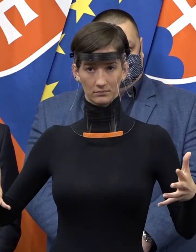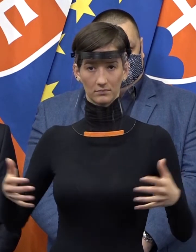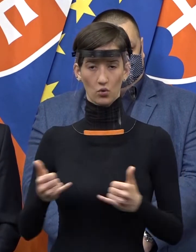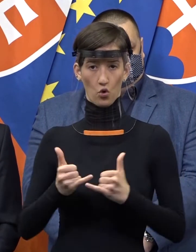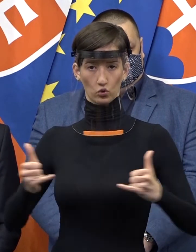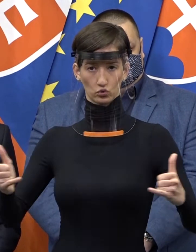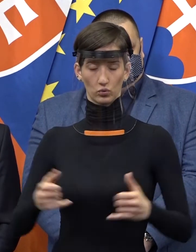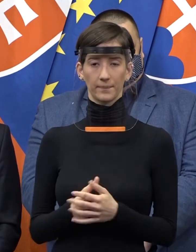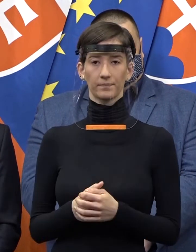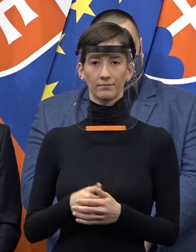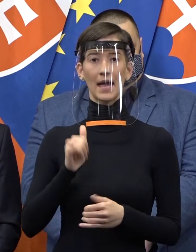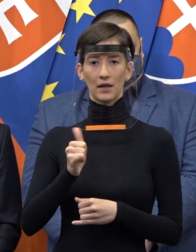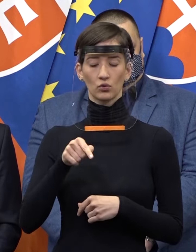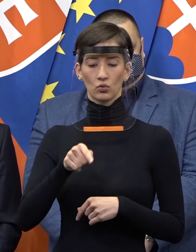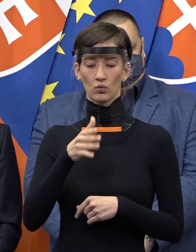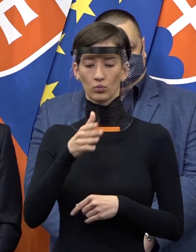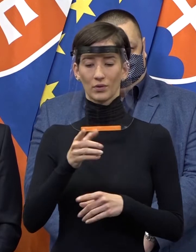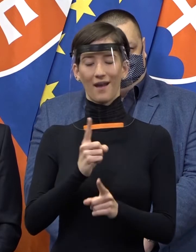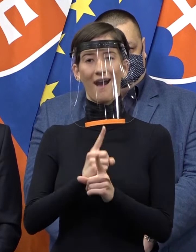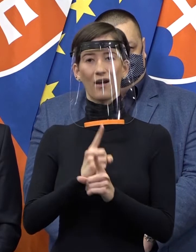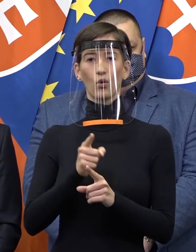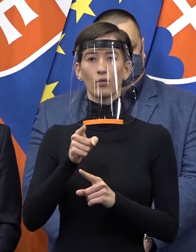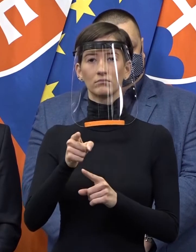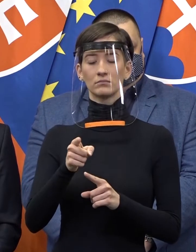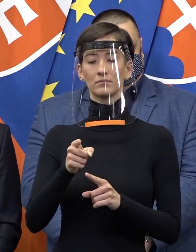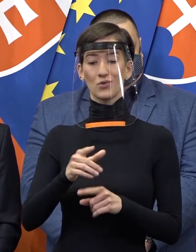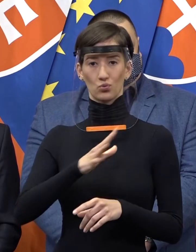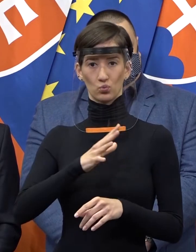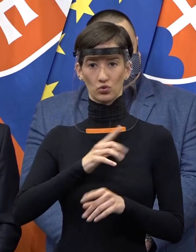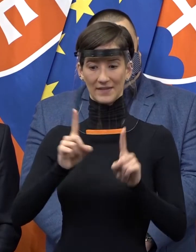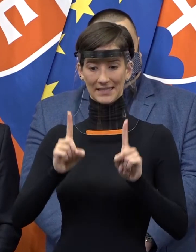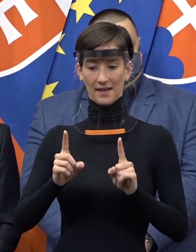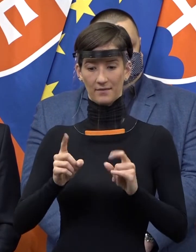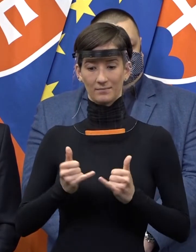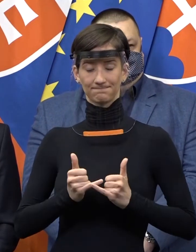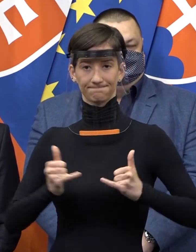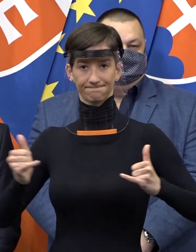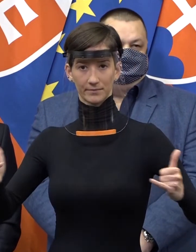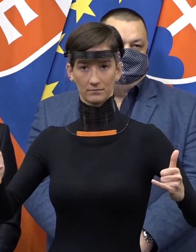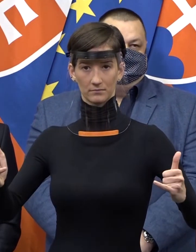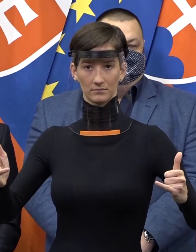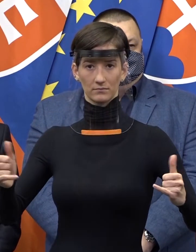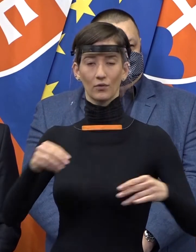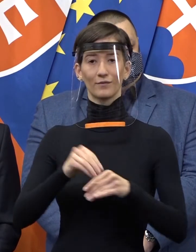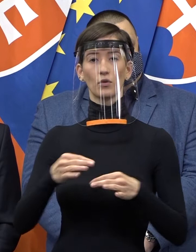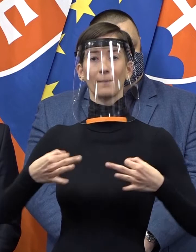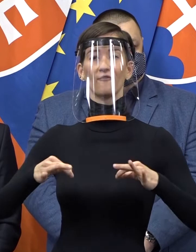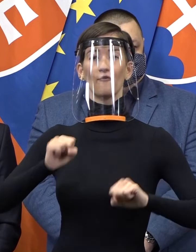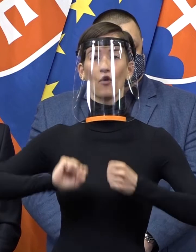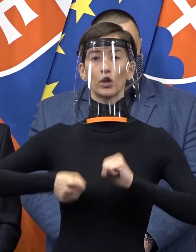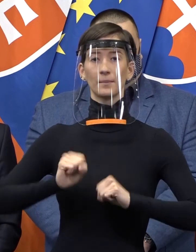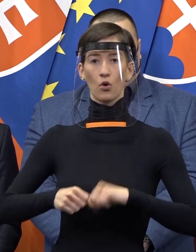to je rozšírenie núdzového stavu o teda obmedzenie voľného pohybu osôb. Čiže nebojte sa, bude to v súlade s právnym poriadkom Slovenskej